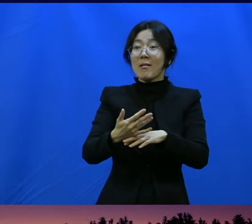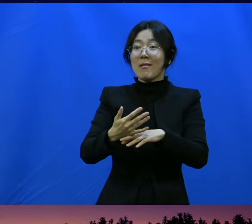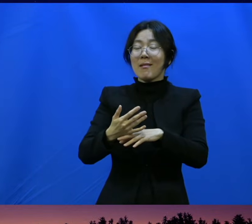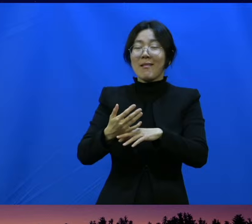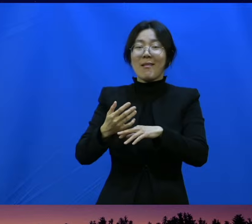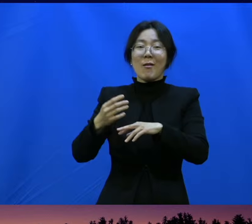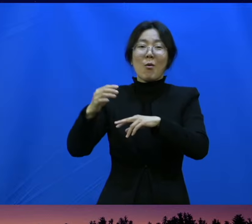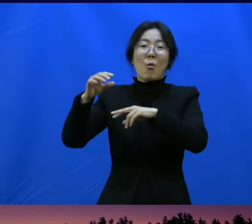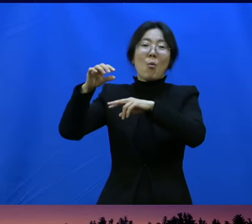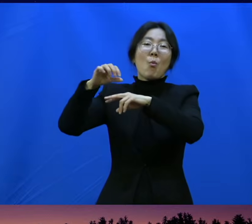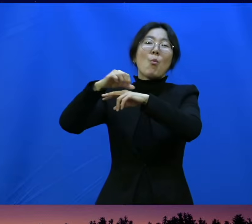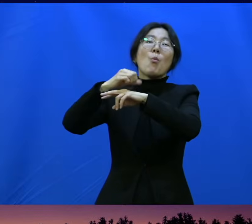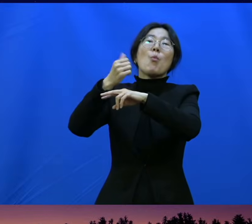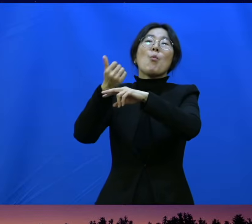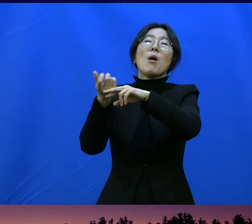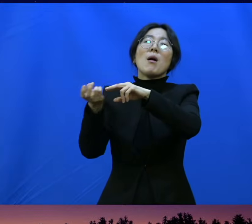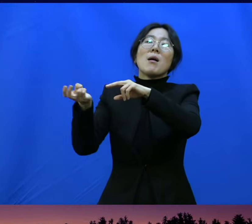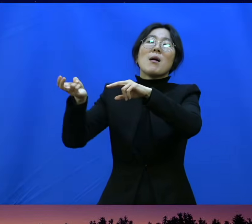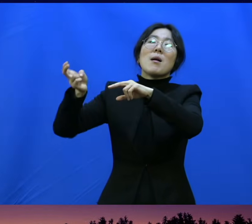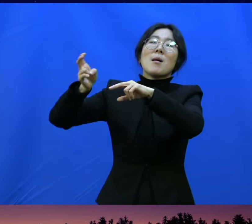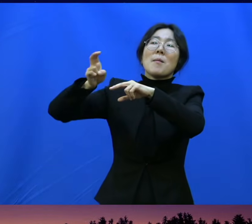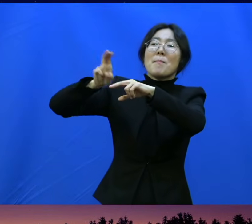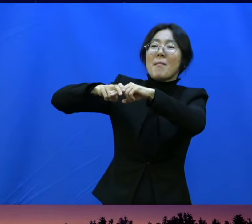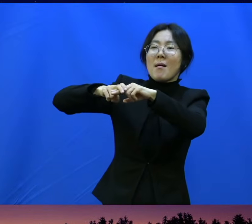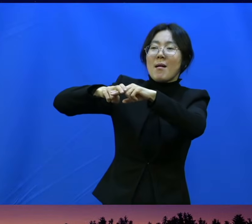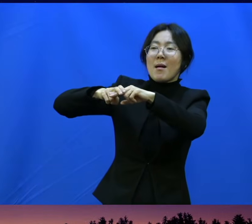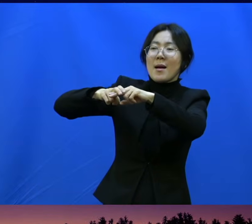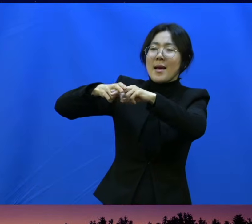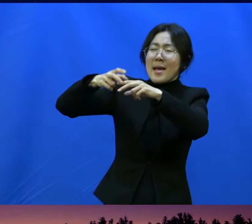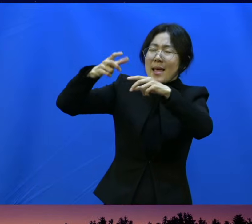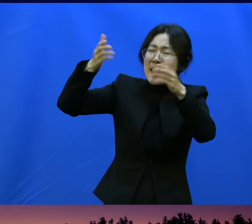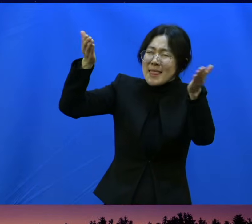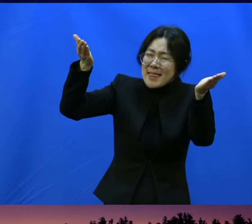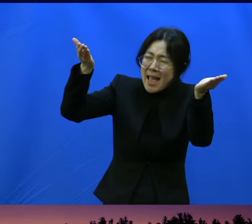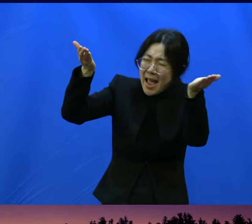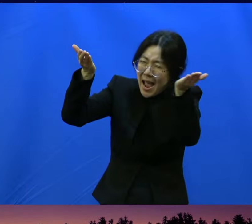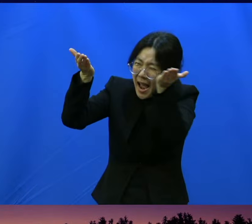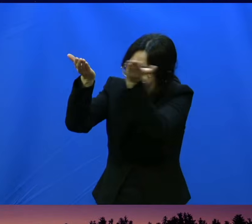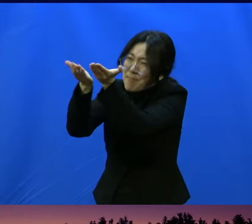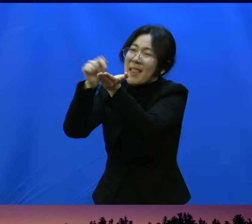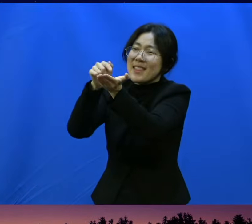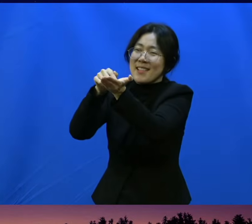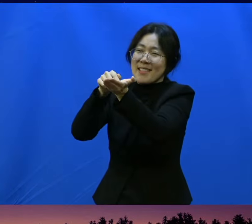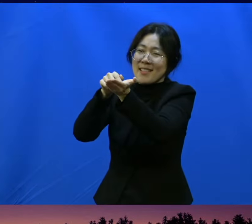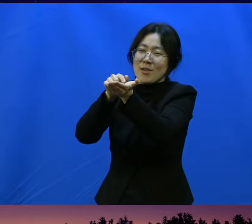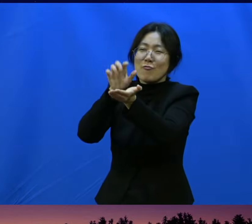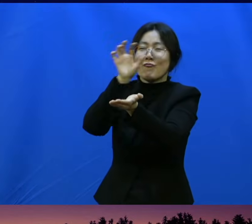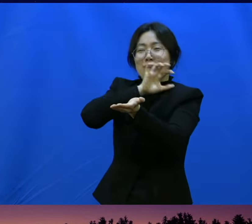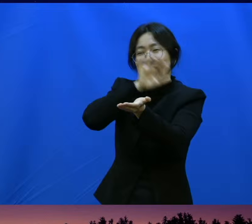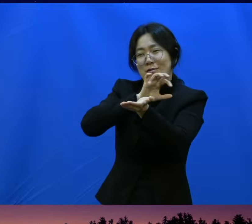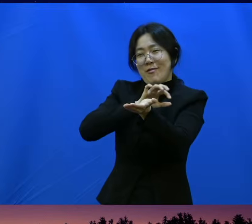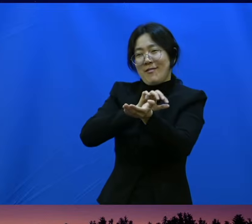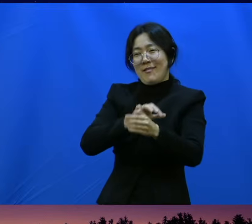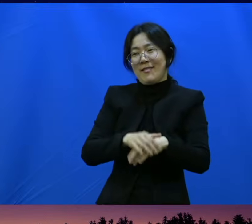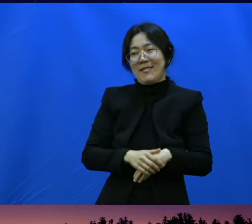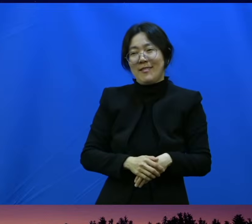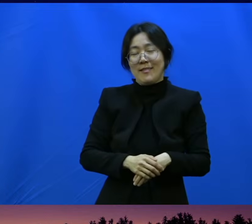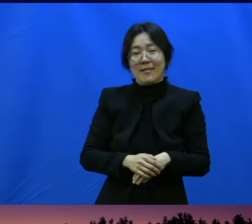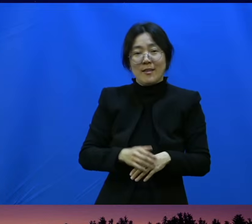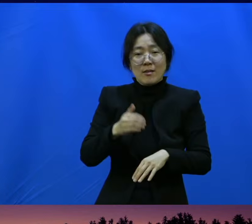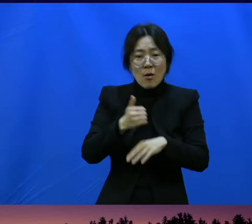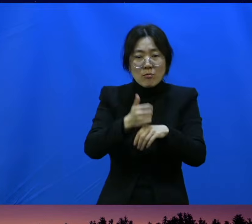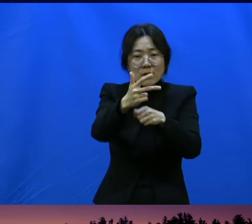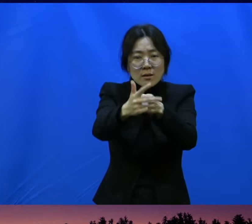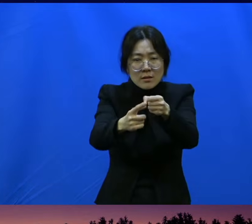아둘람 굴에서 그 사백인과 함께 7년 동안 지나는 동안에 다윗의 모습은 점점 빛이 나기 시작하는